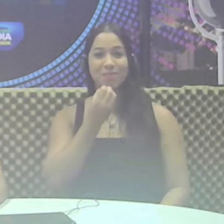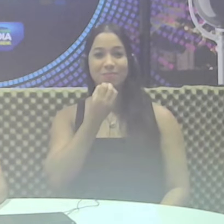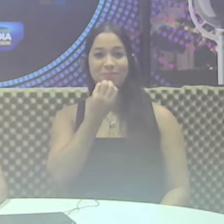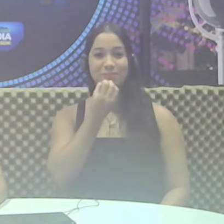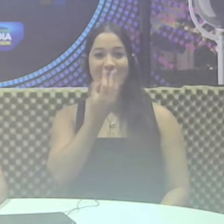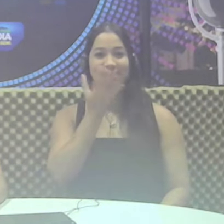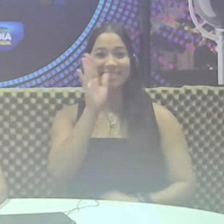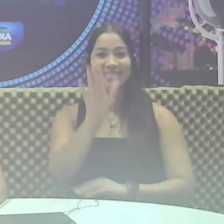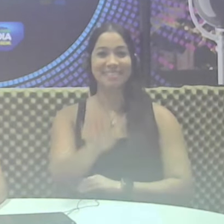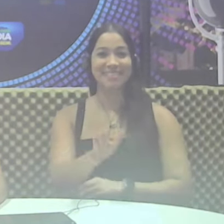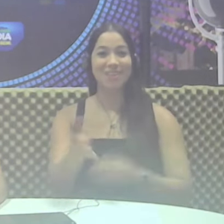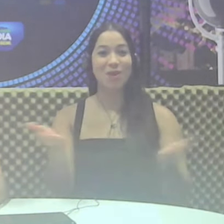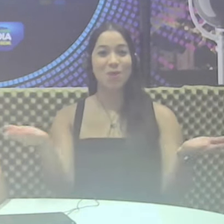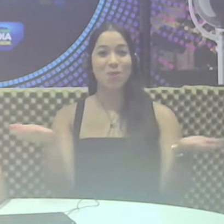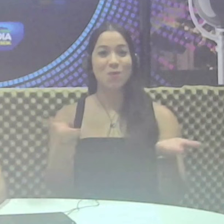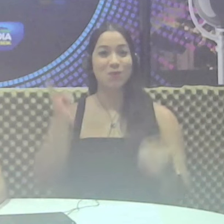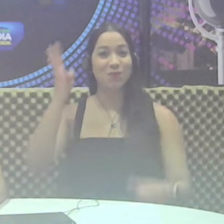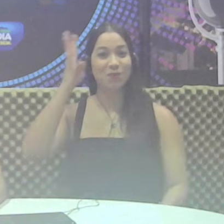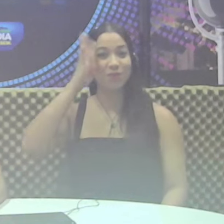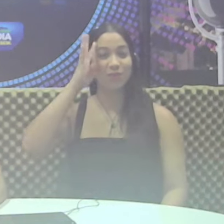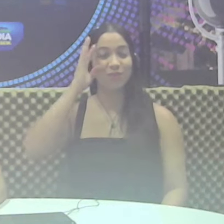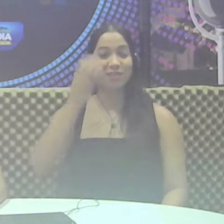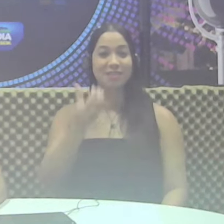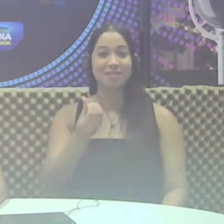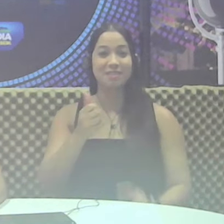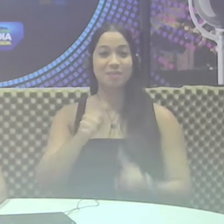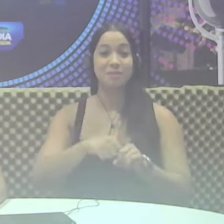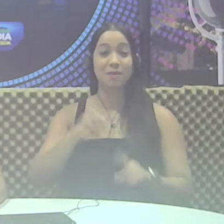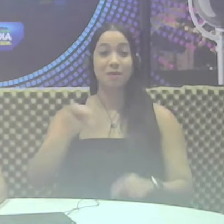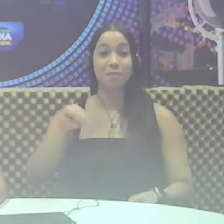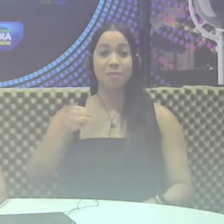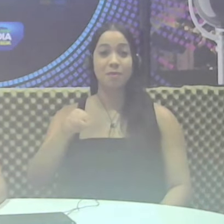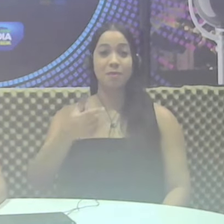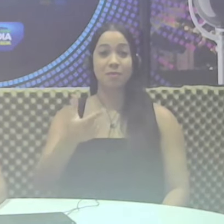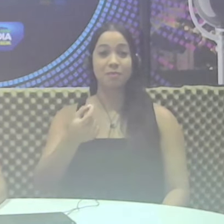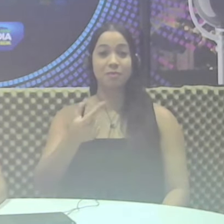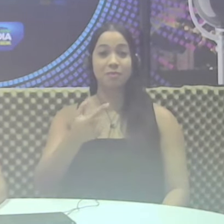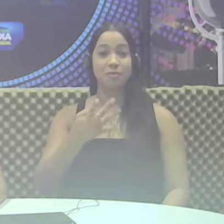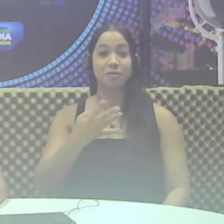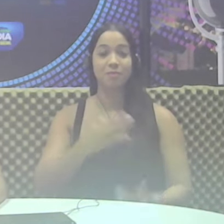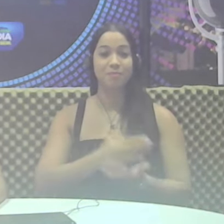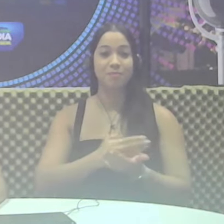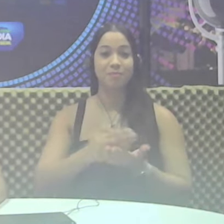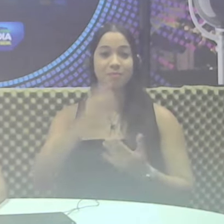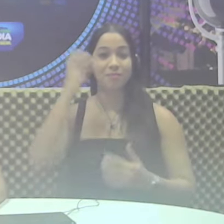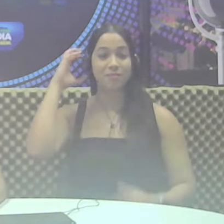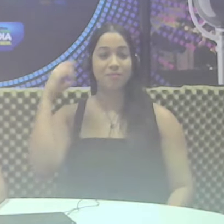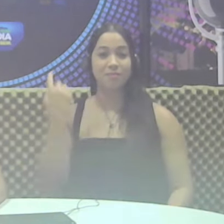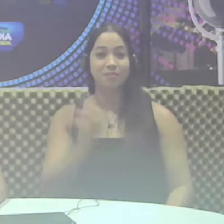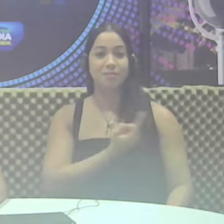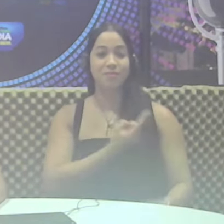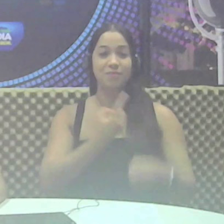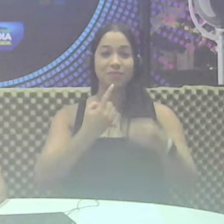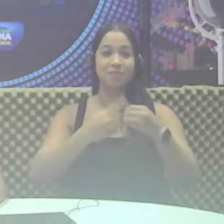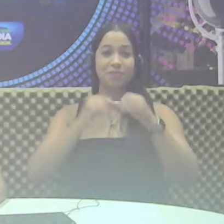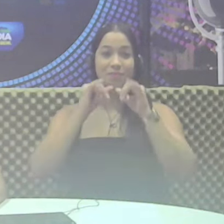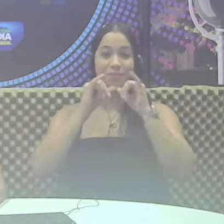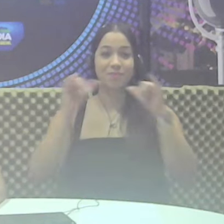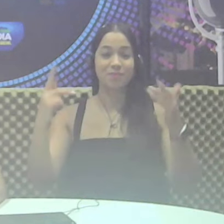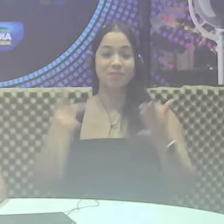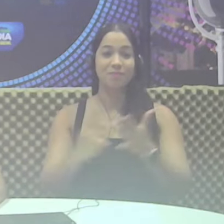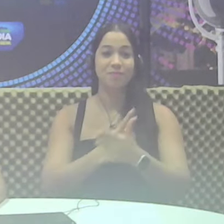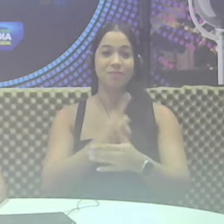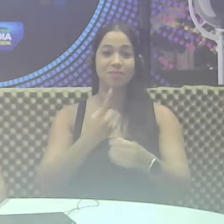Olá, boa tarde. Hoje é quarta-feira, dia 6 de março de 2024. Está no ar a Rádio Nossa Cidade com boletim de notícias sobre o que de